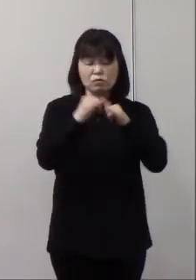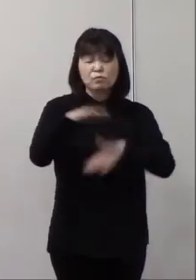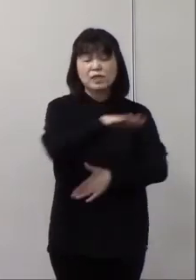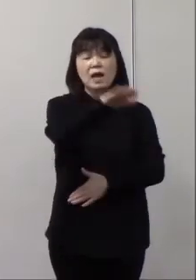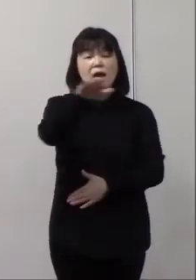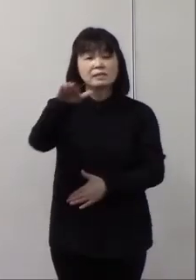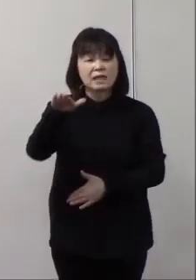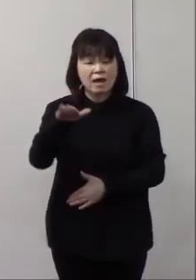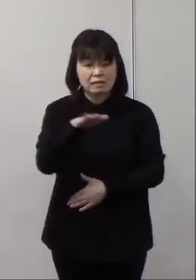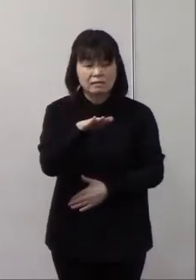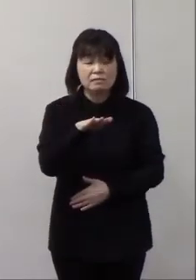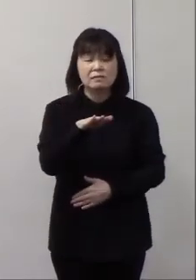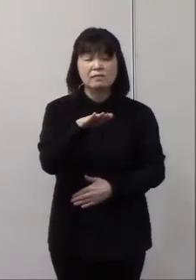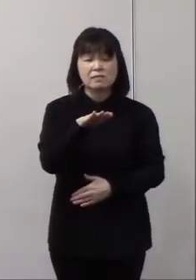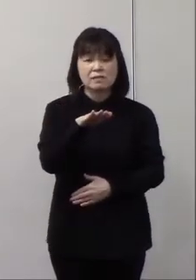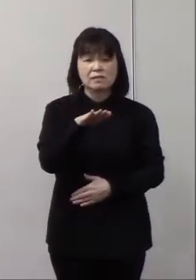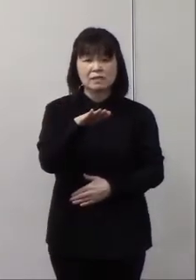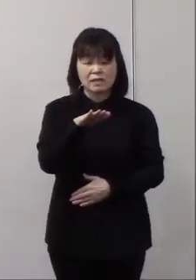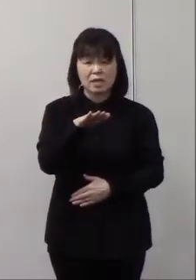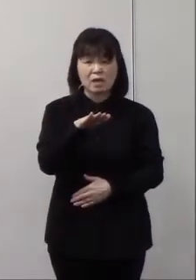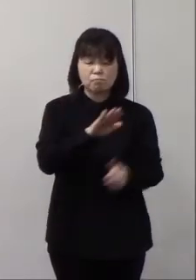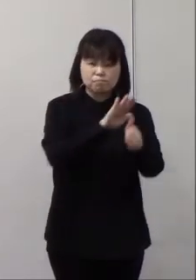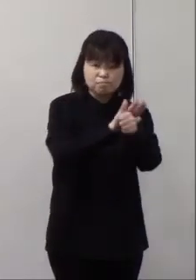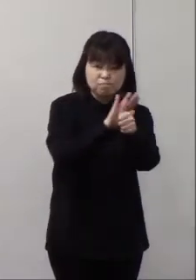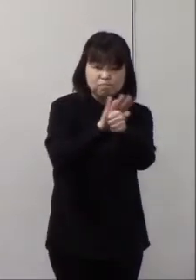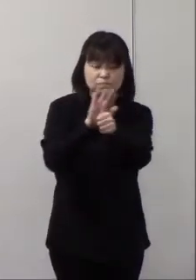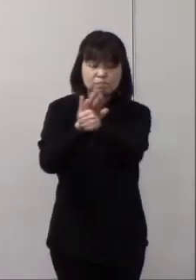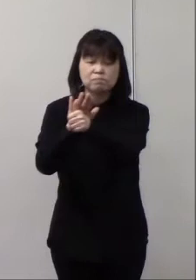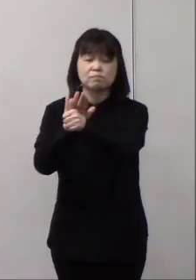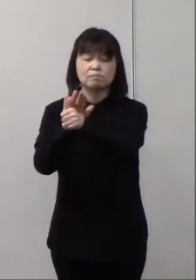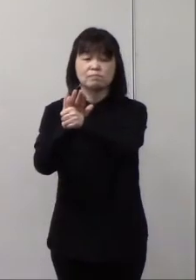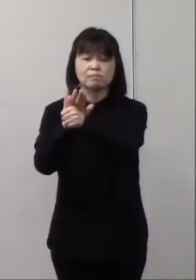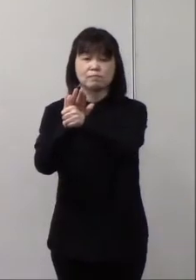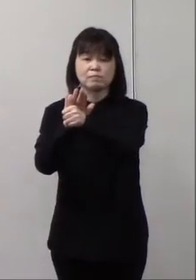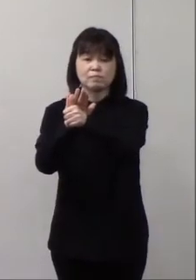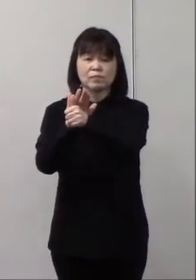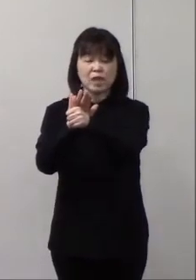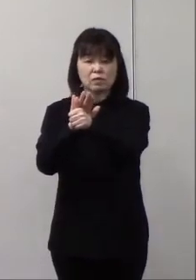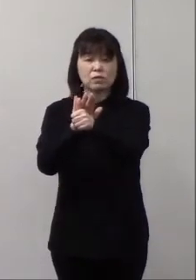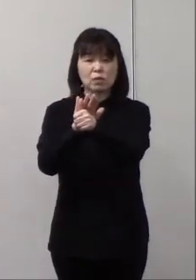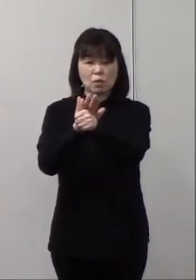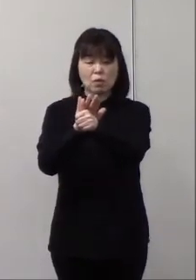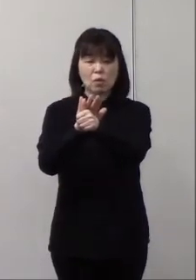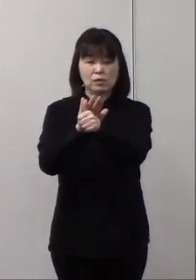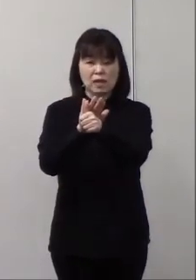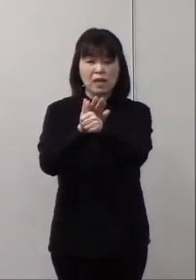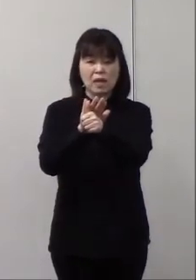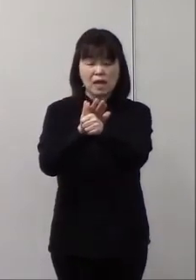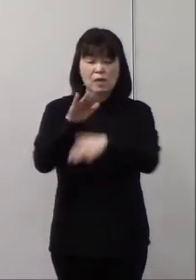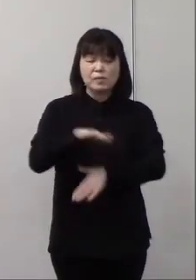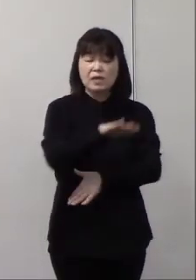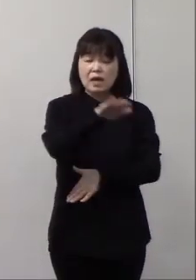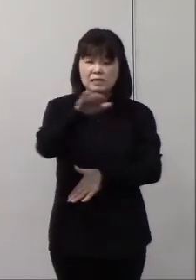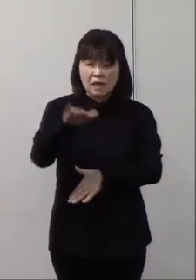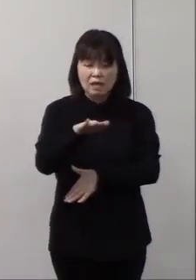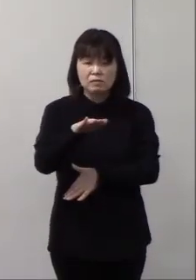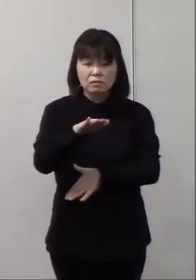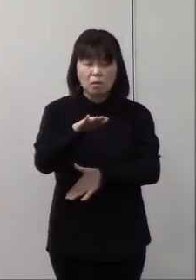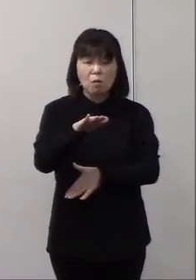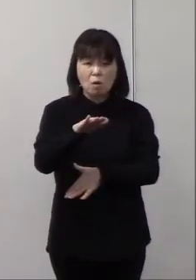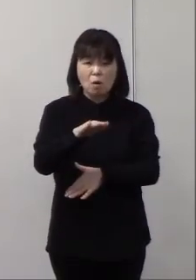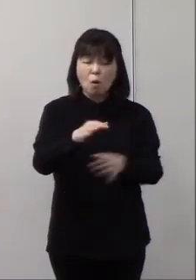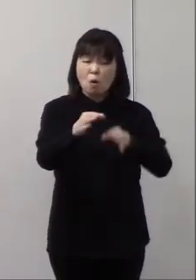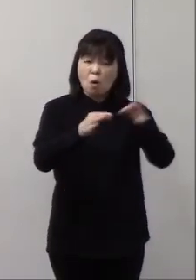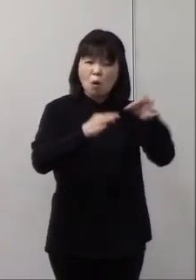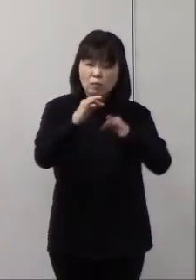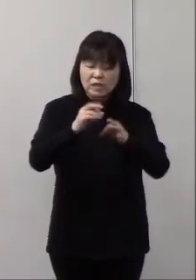方へですね、その力水といいますか、この事業を継承するそのきっかけだしになる